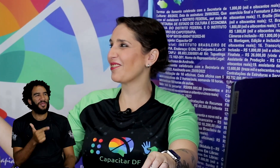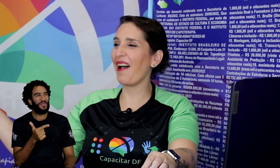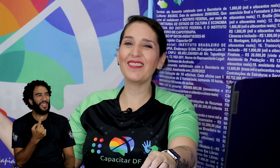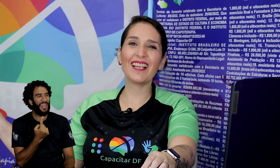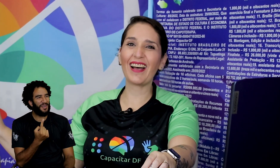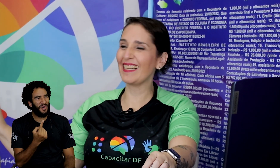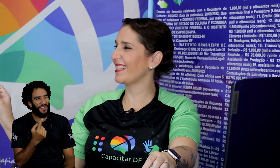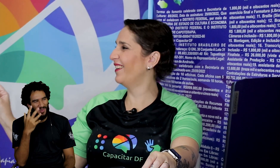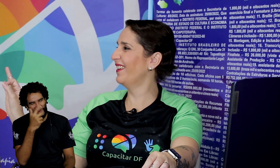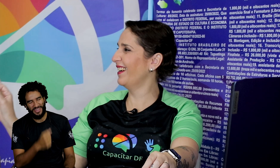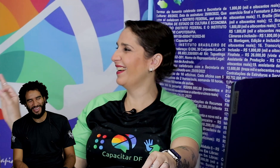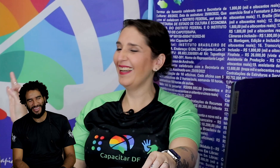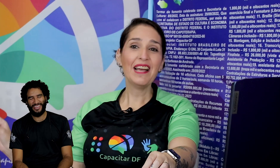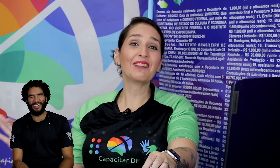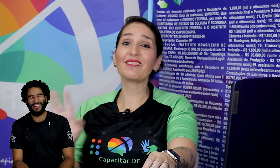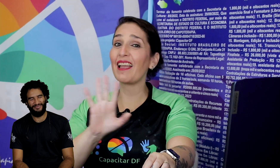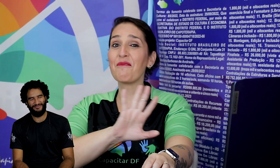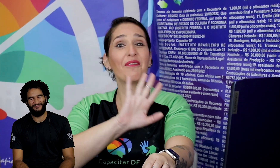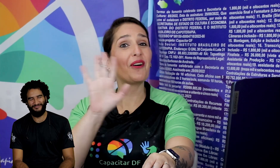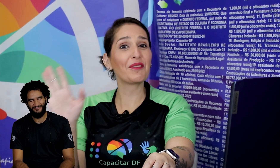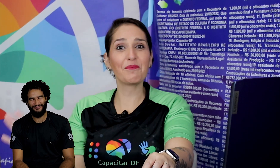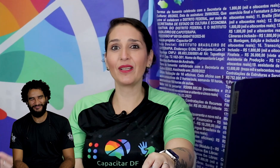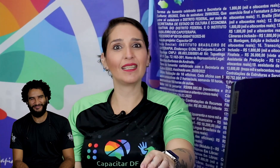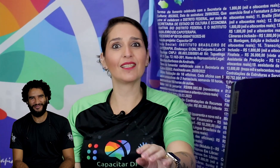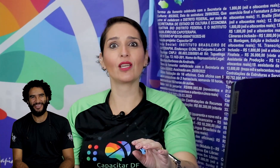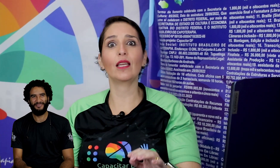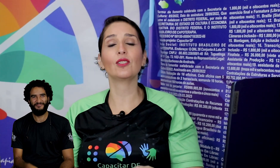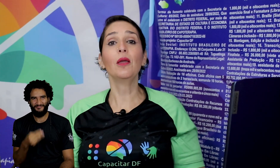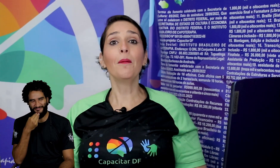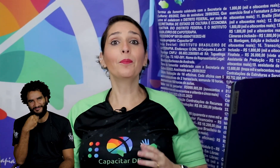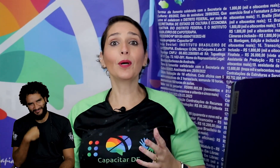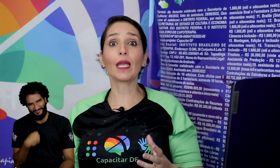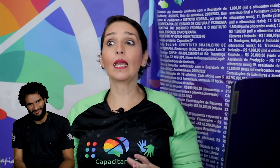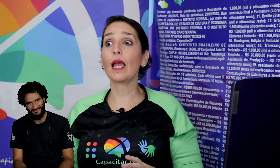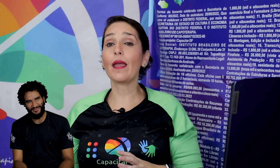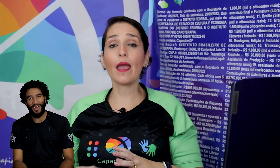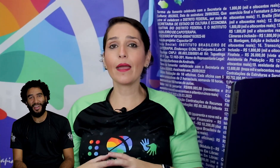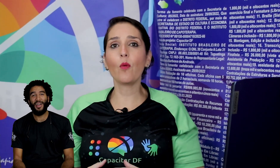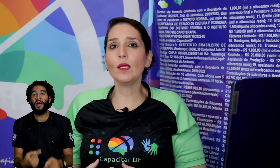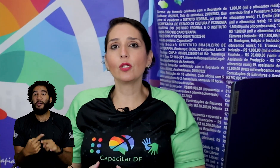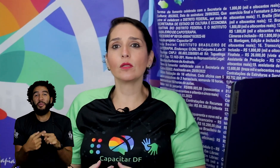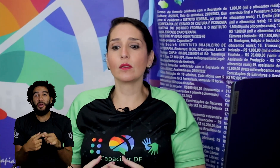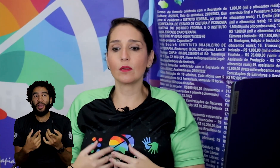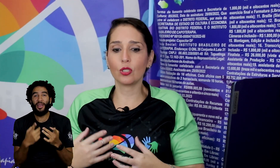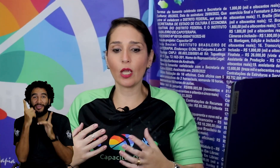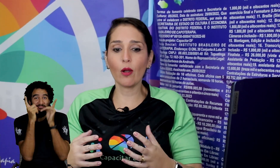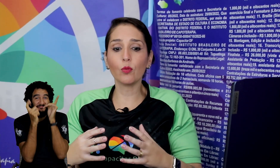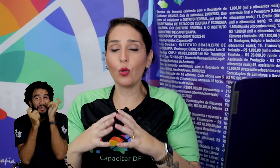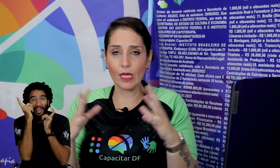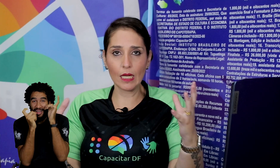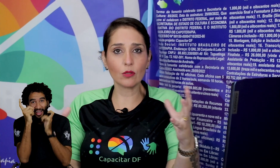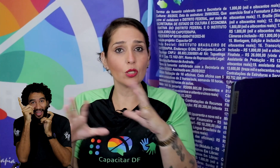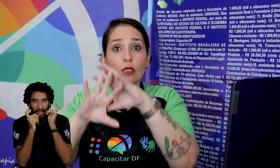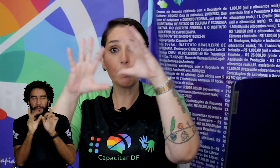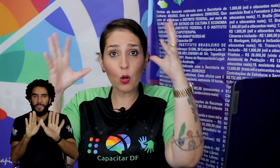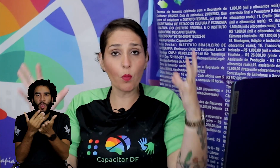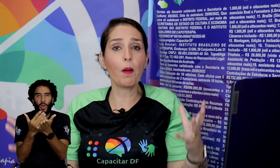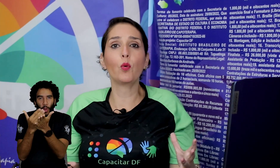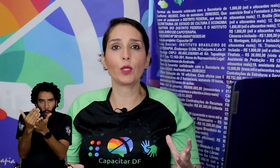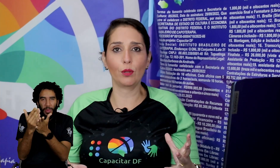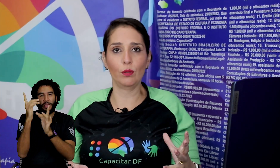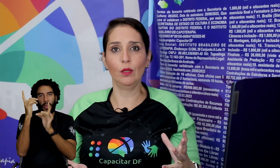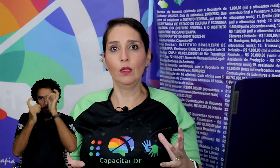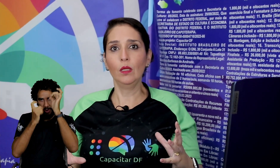O Joab deu razão. Não tem uma foto bonita, gente. Por quê? Realmente... no início, a gente se